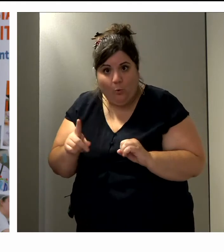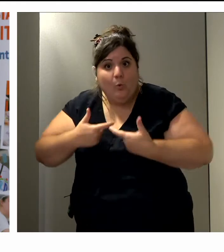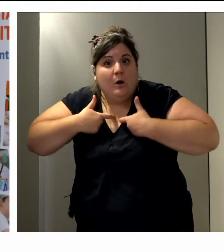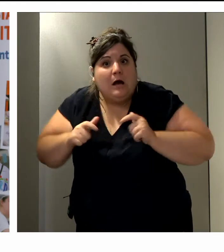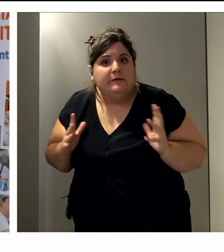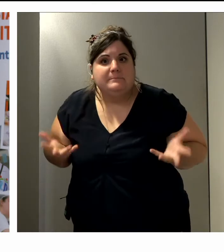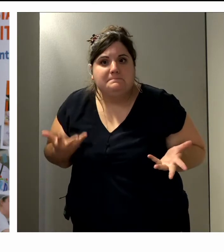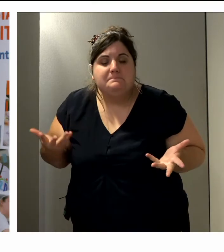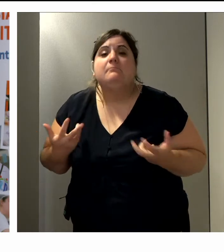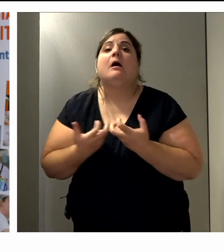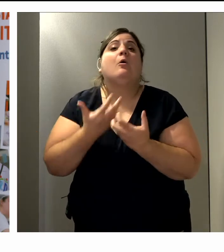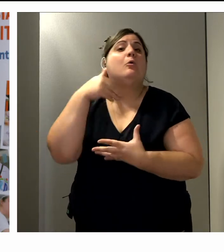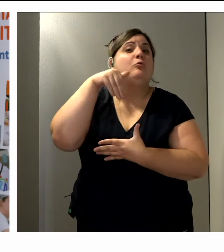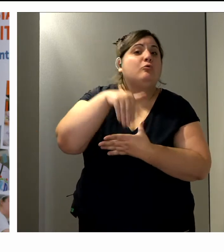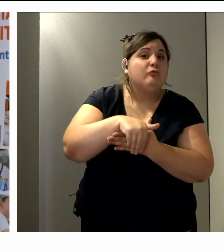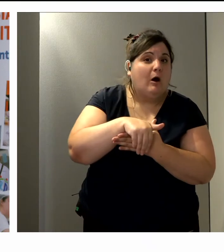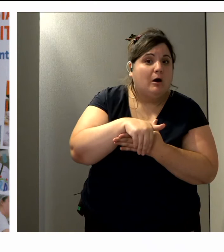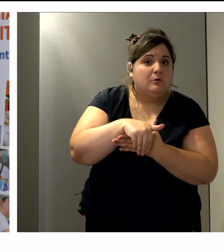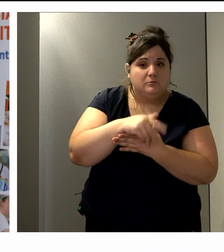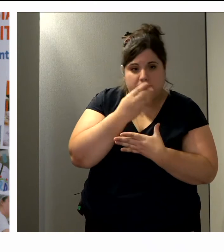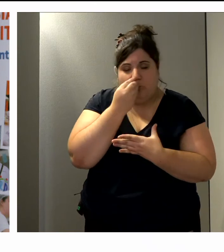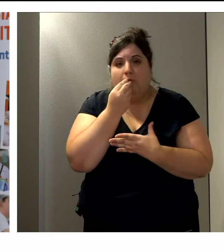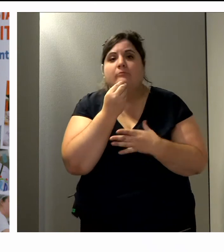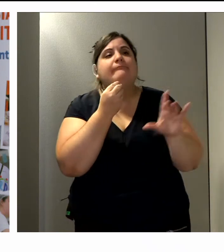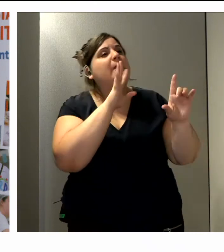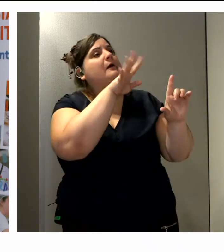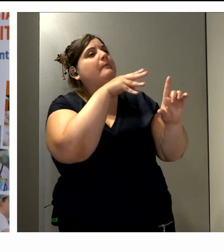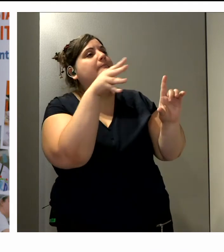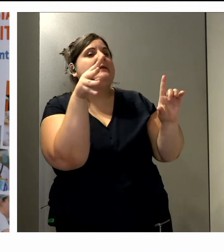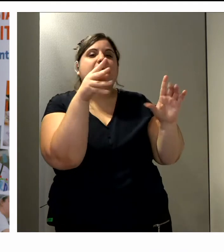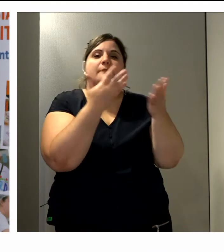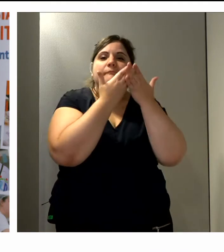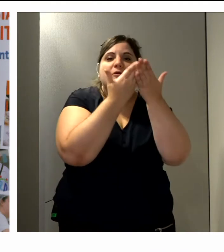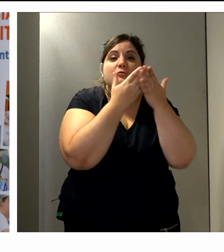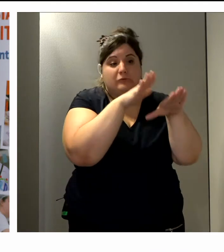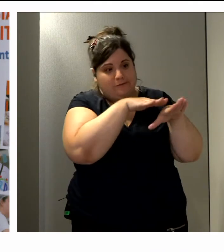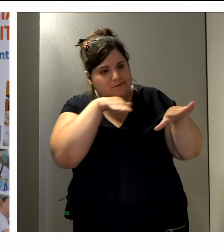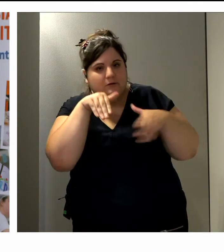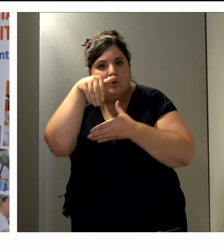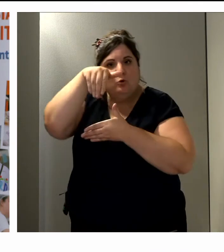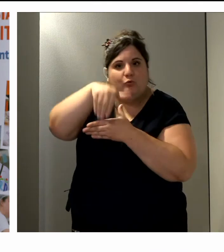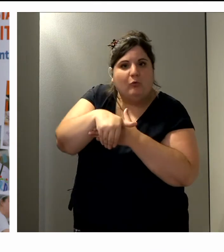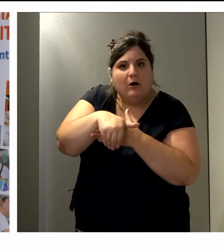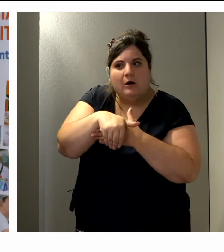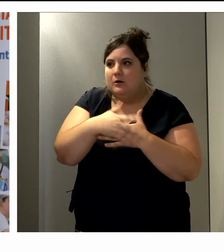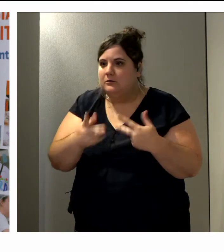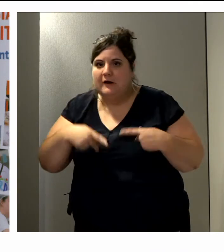le soir, en autres qui ne sont pas tout à fait sur le temps de cours magistral. Mais